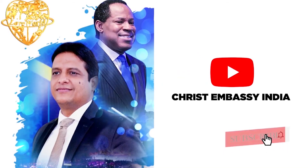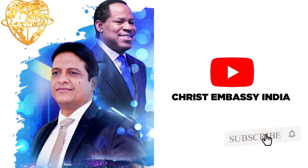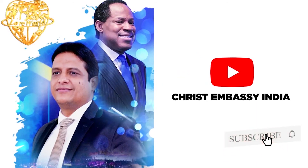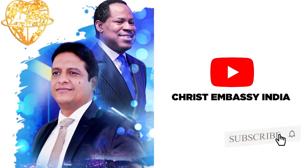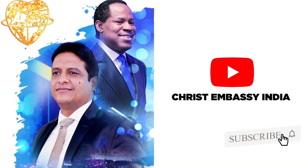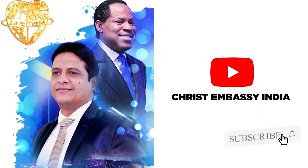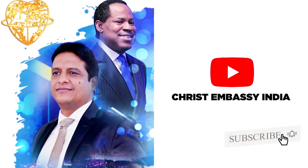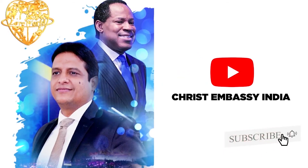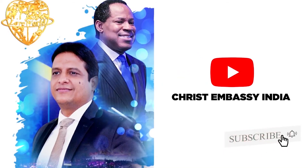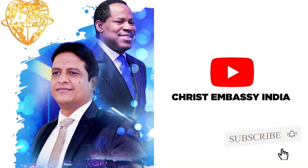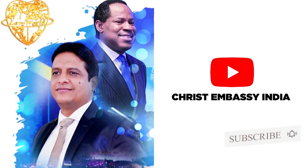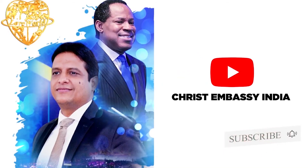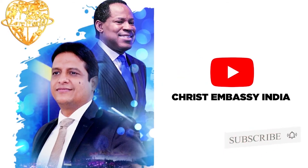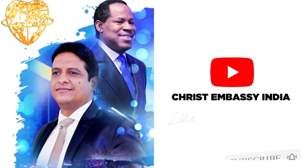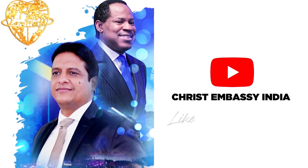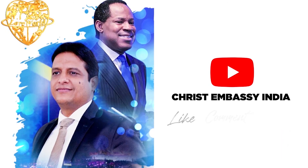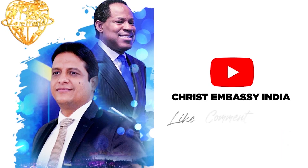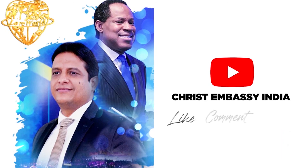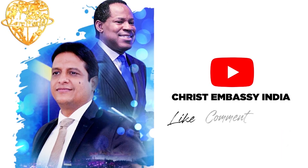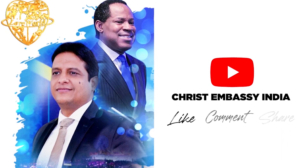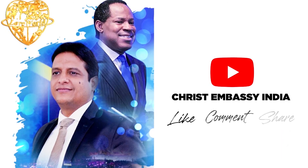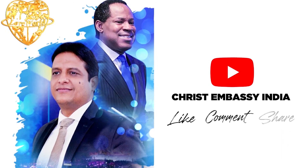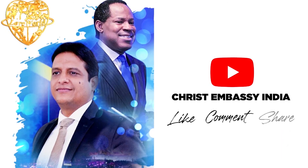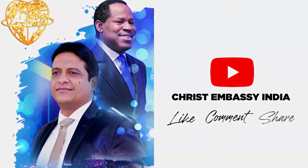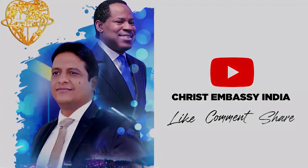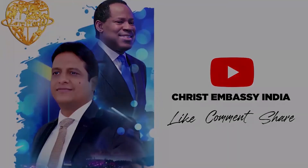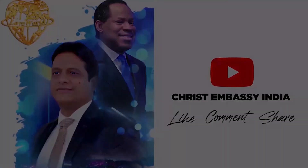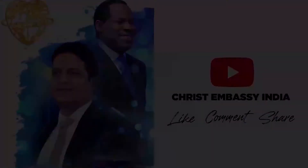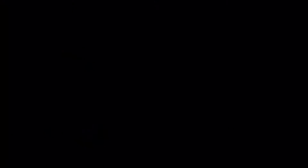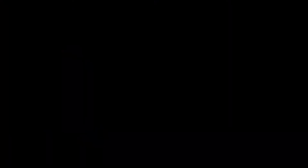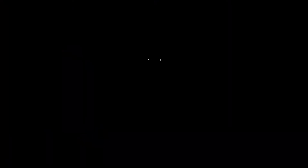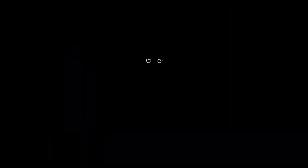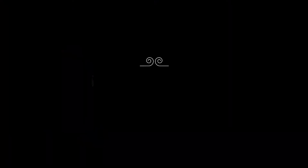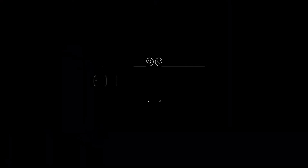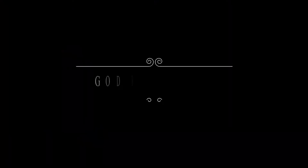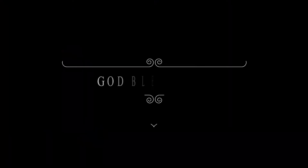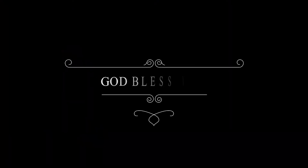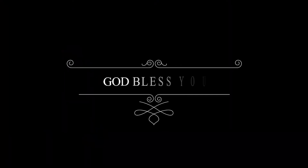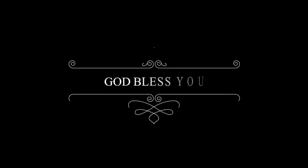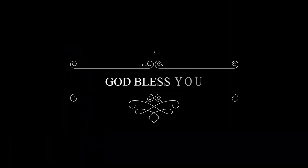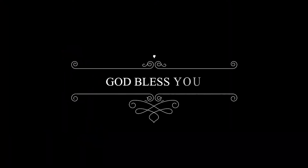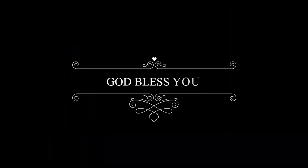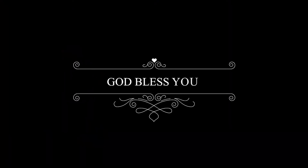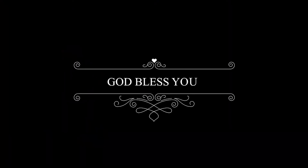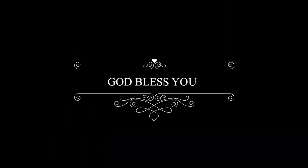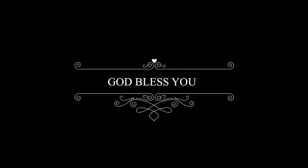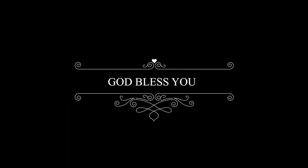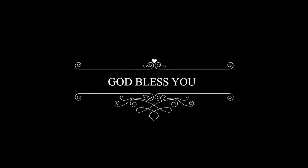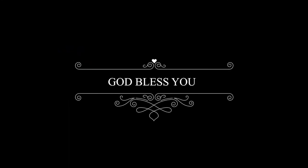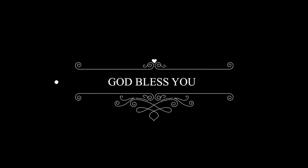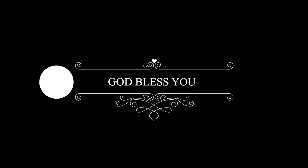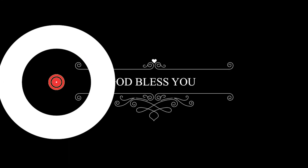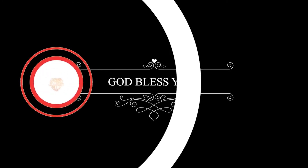सब्सक्राइब टू आवर चैनल, हिट द बेल आइकन, लाइक, कमेंट एंड शेयर। थैंक यू एंड गॉड ब्लेस यू।